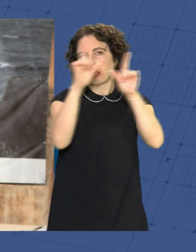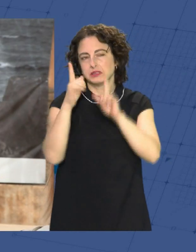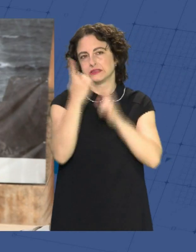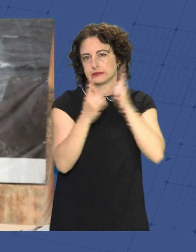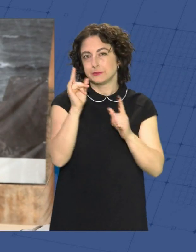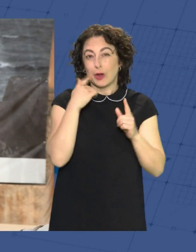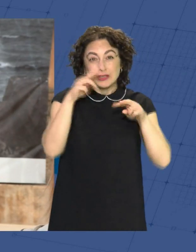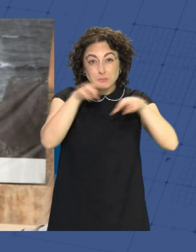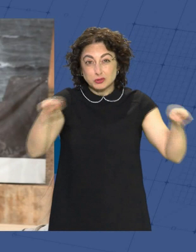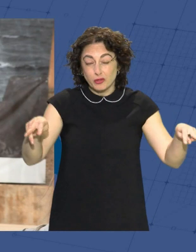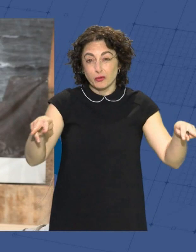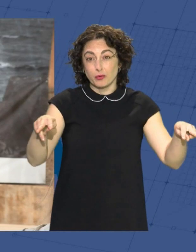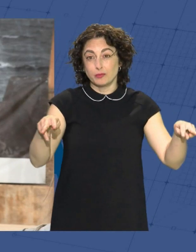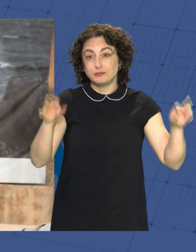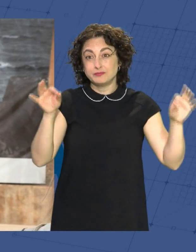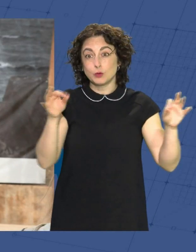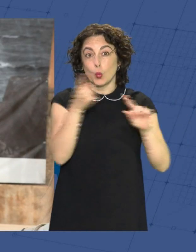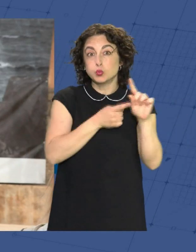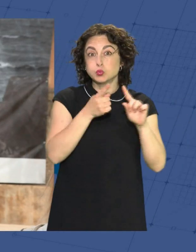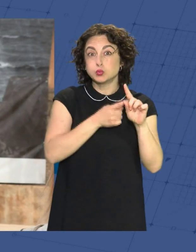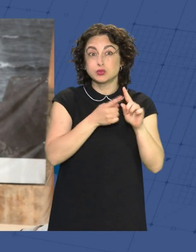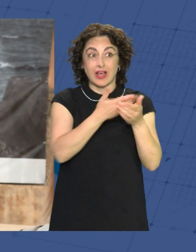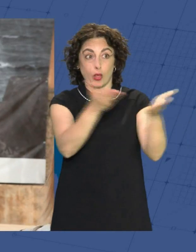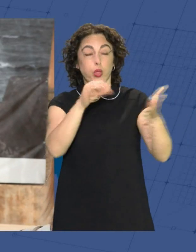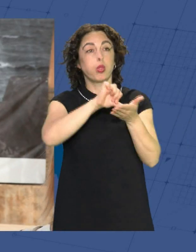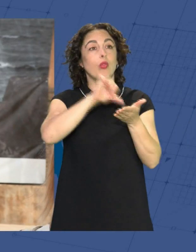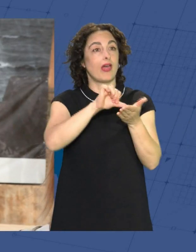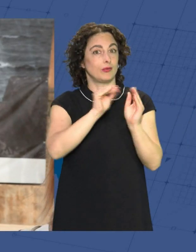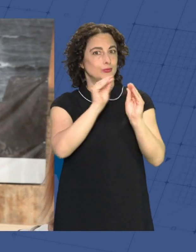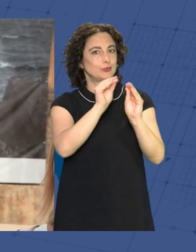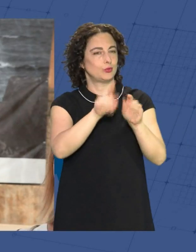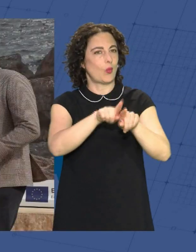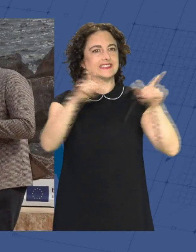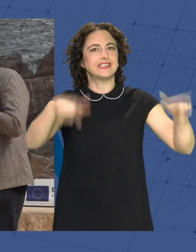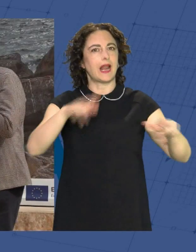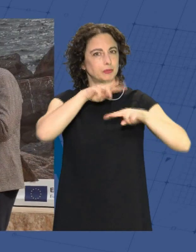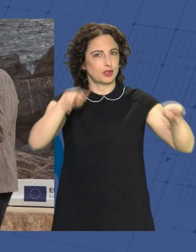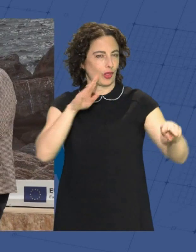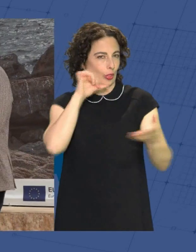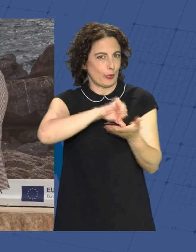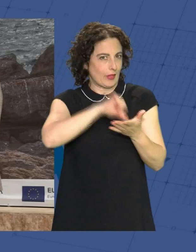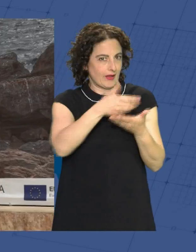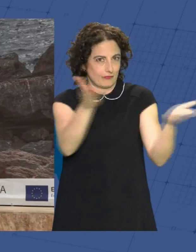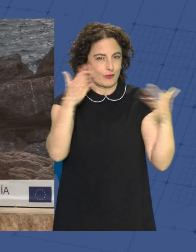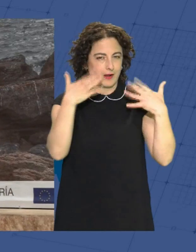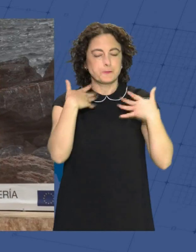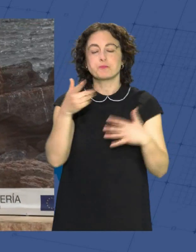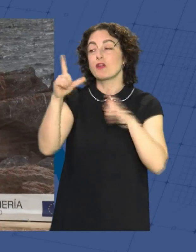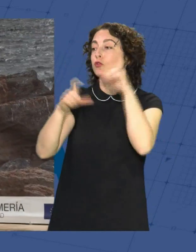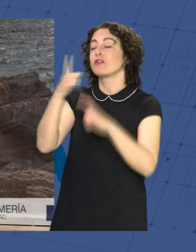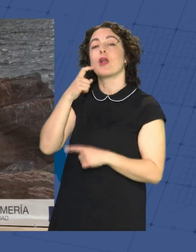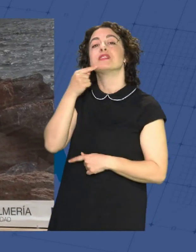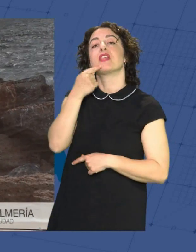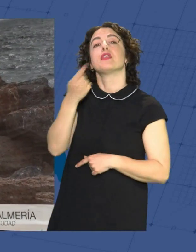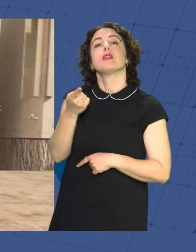use la ciudad como sala de exposición. El fotógrafo almeriense nos cuenta que esta idea